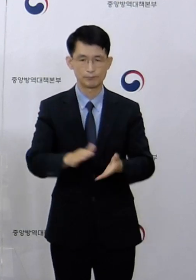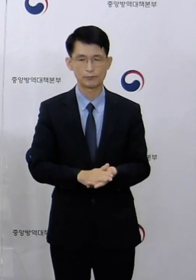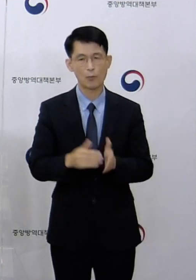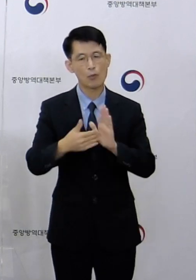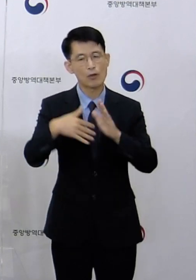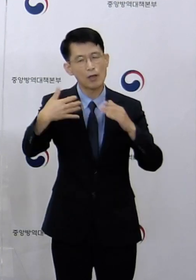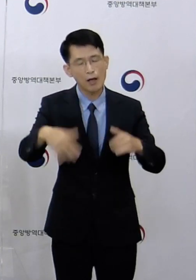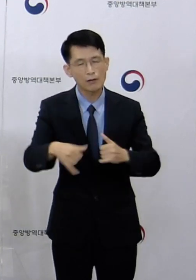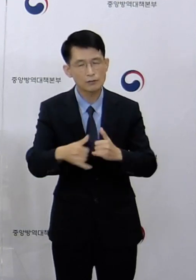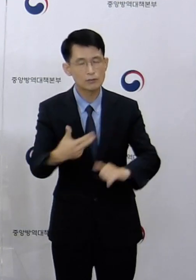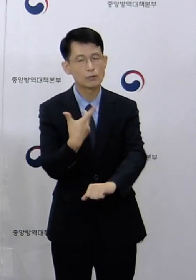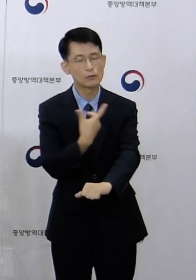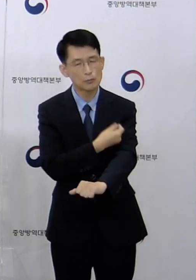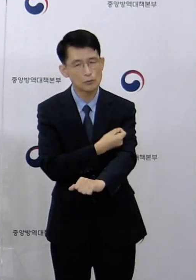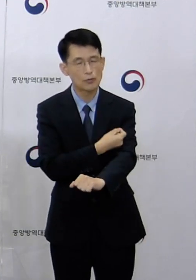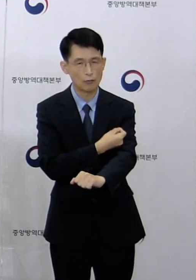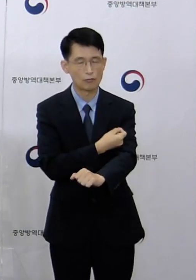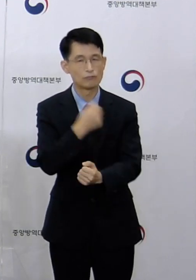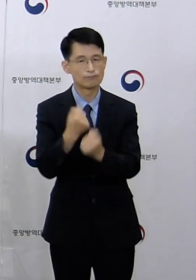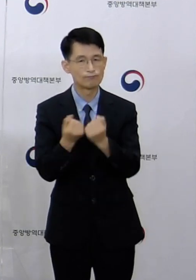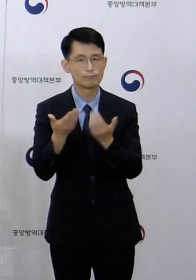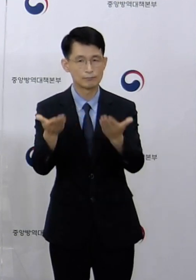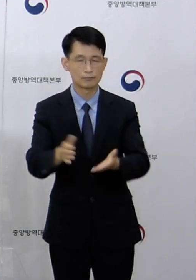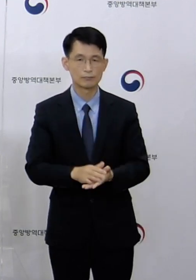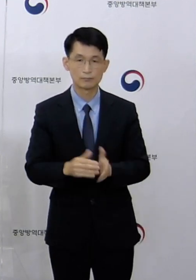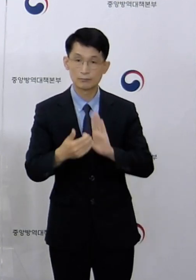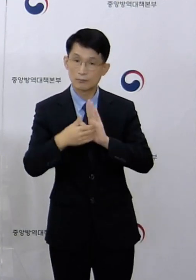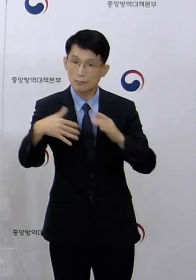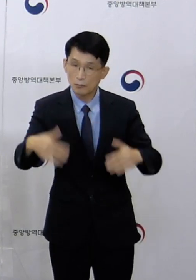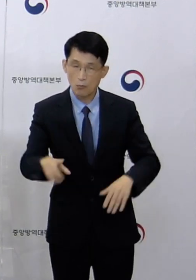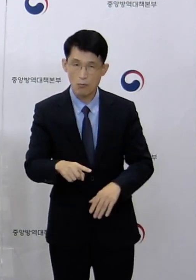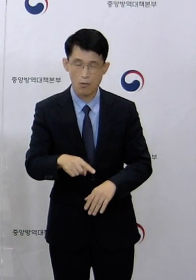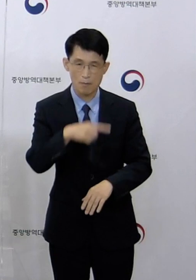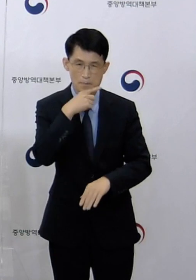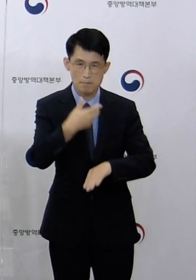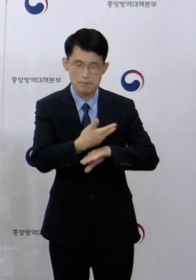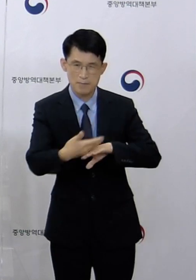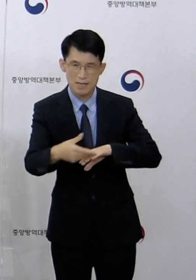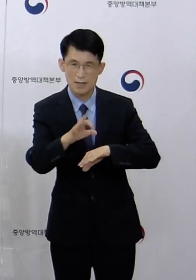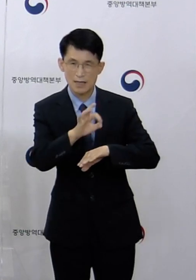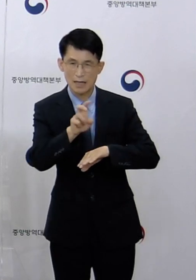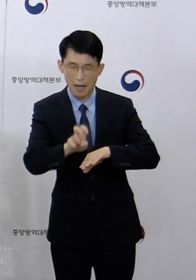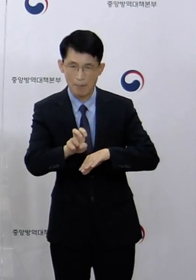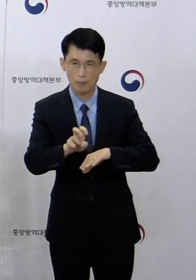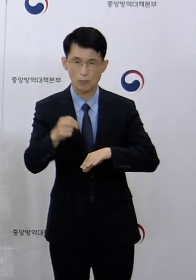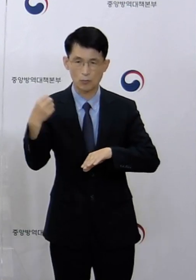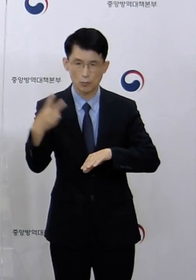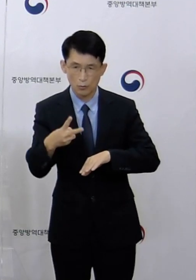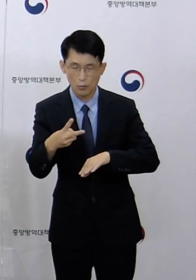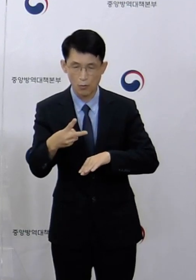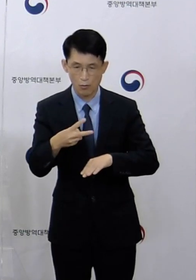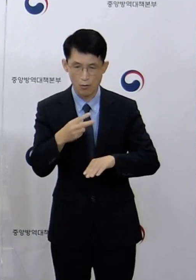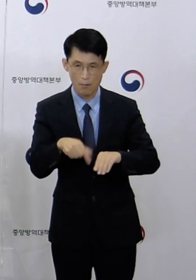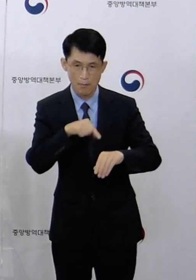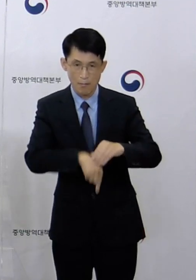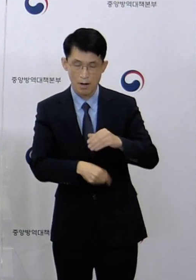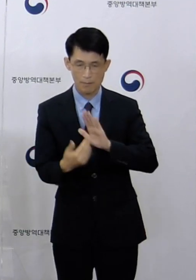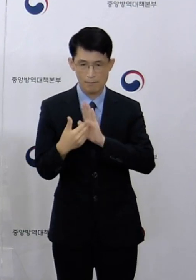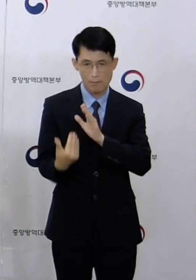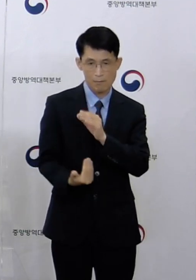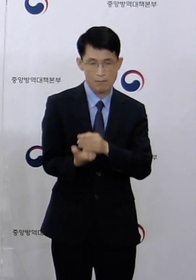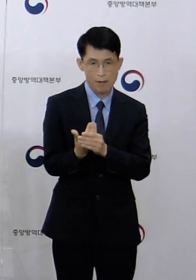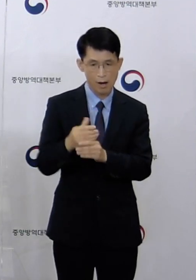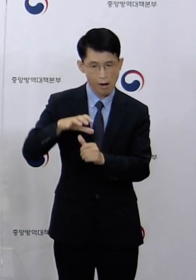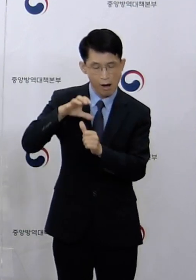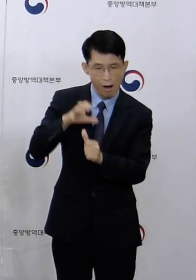대한 접종 안내입니다. 면역 저하자는 혈액암 등 질환이나 면역 억제제 복용으로 면역 형성이